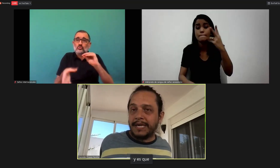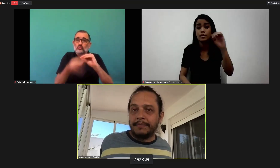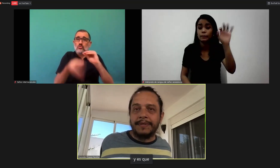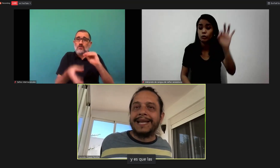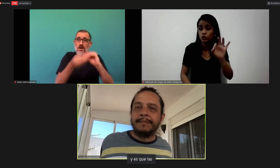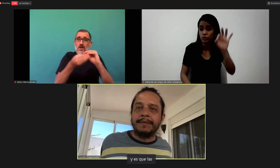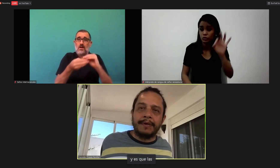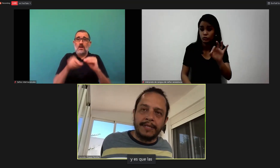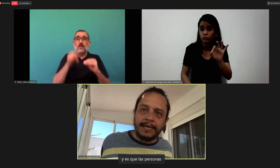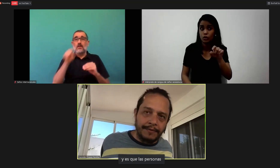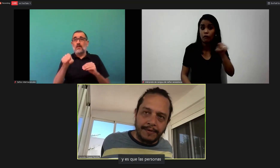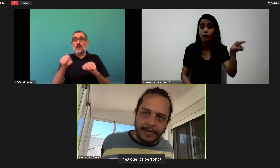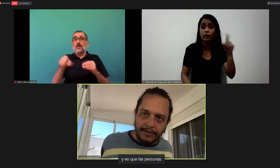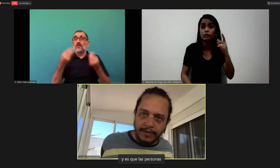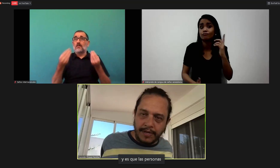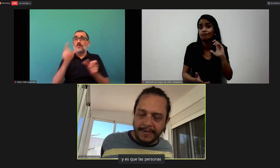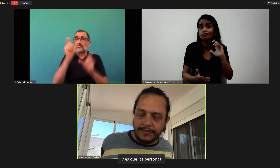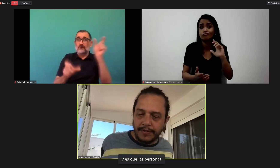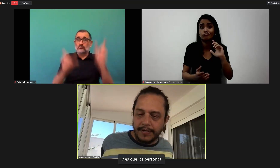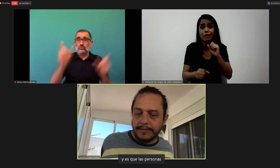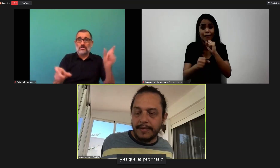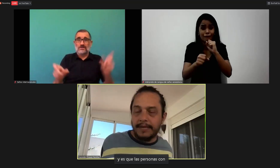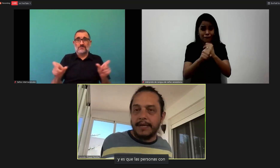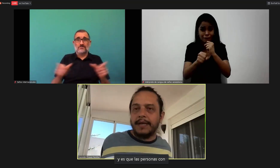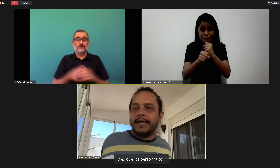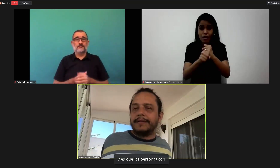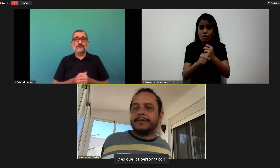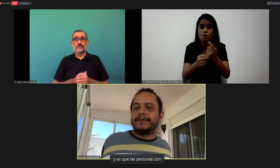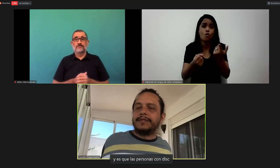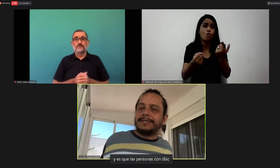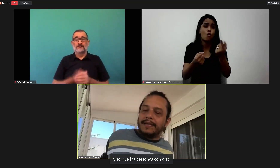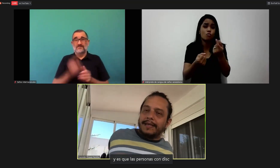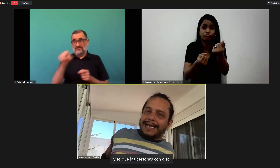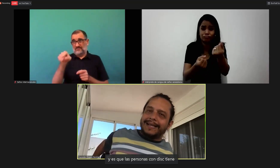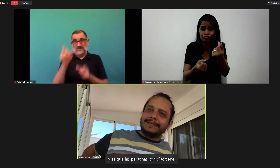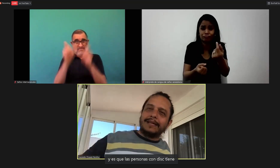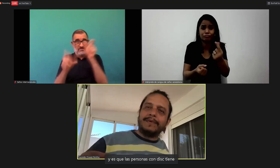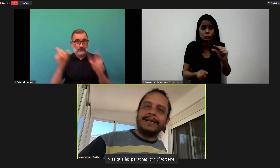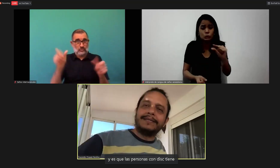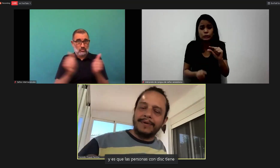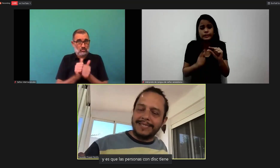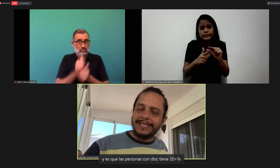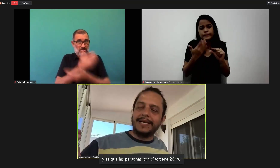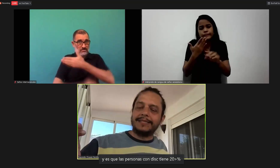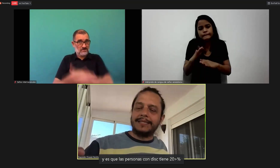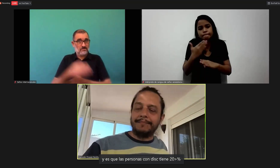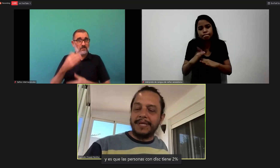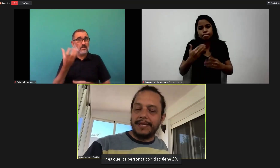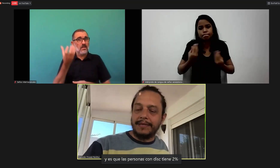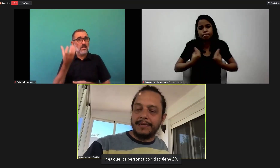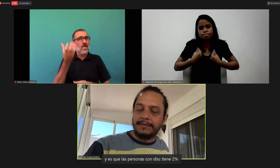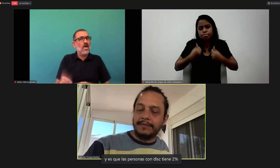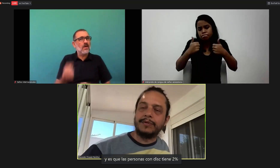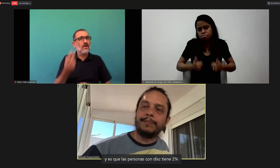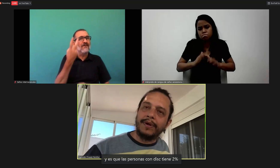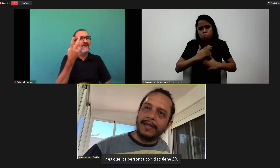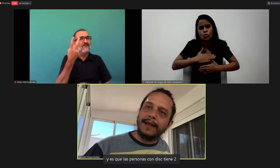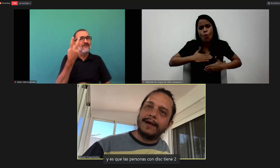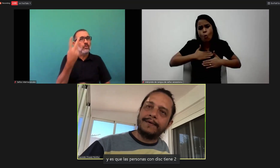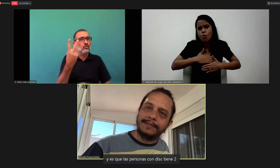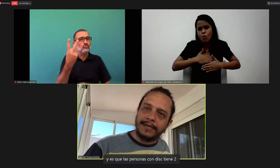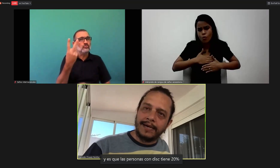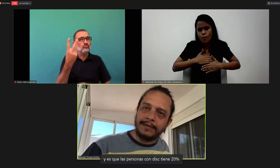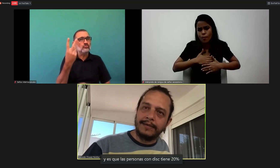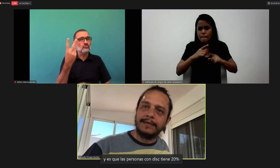costos para vivir la misma vida que vive el resto de las personas. Entonces, hay que salvar esta brecha también. No se